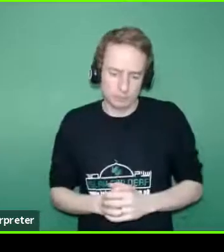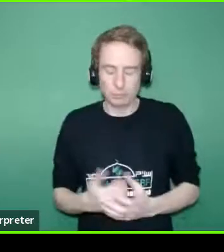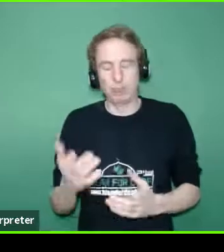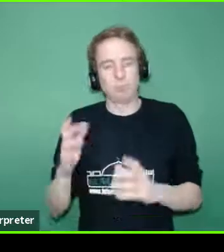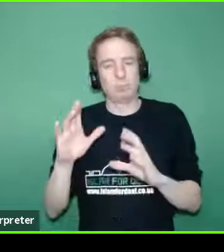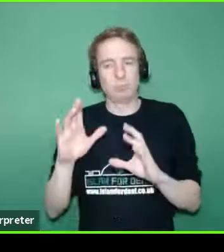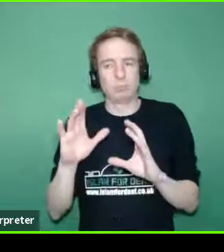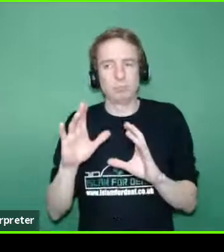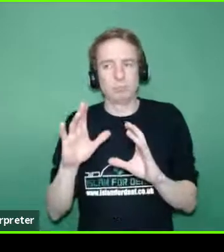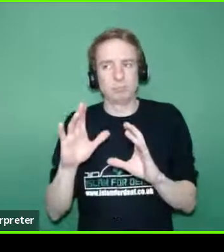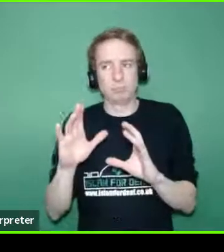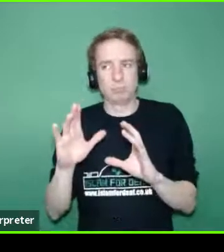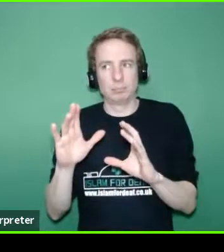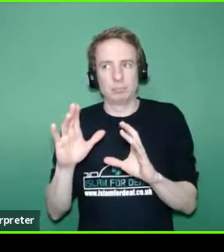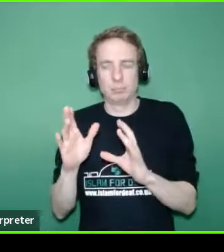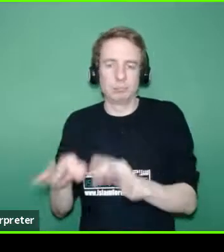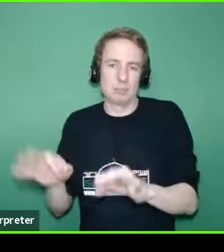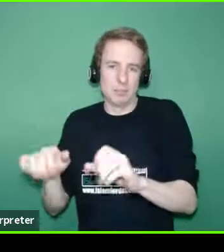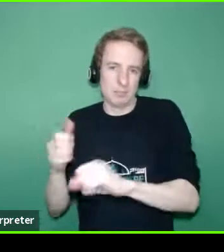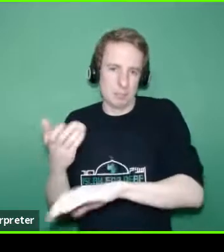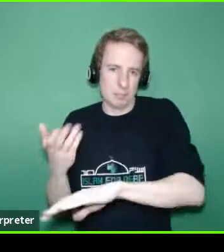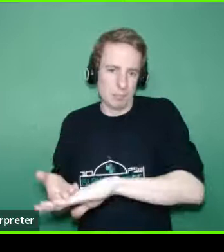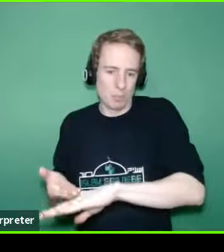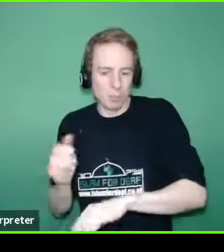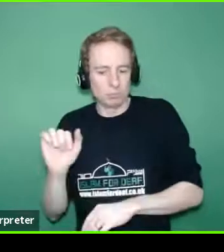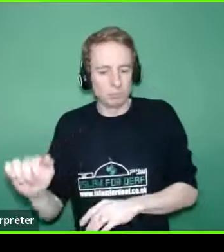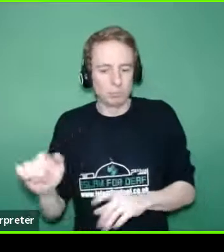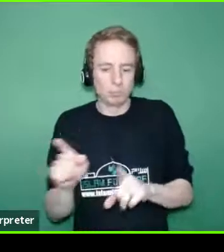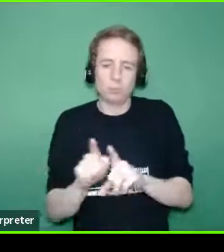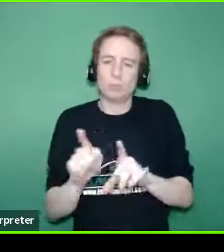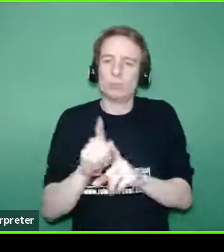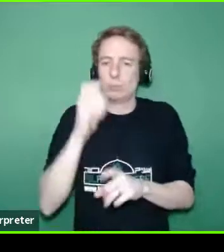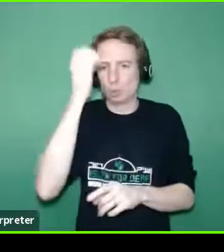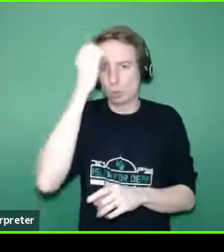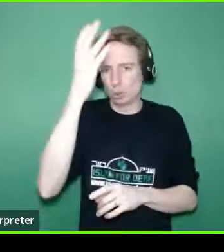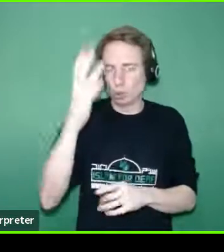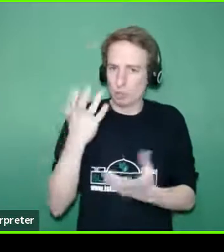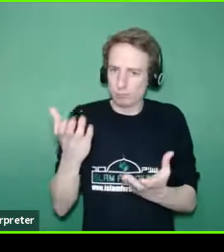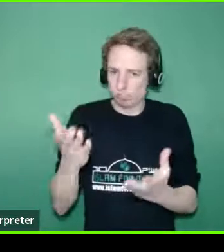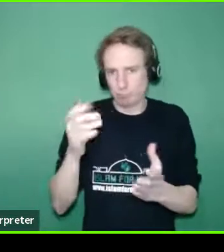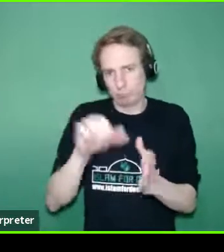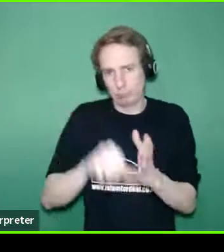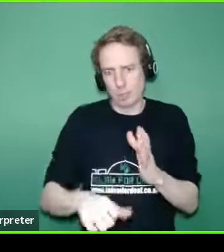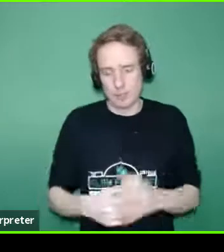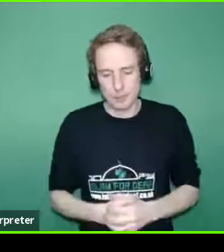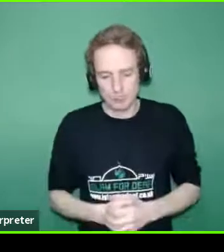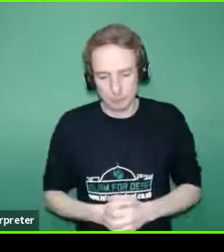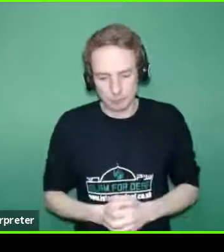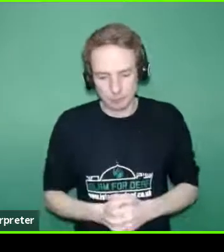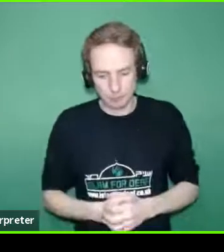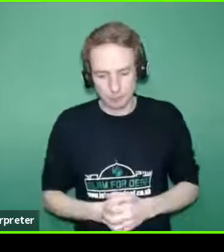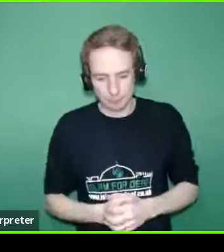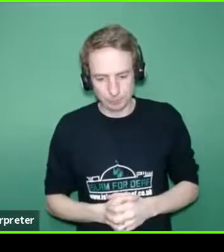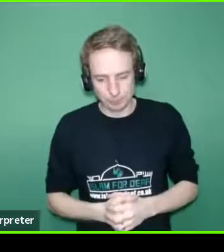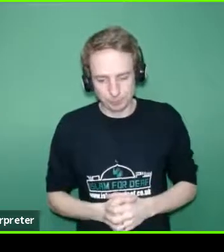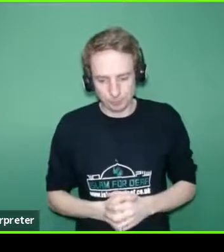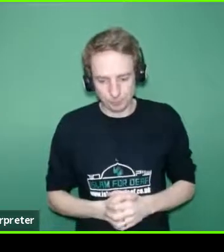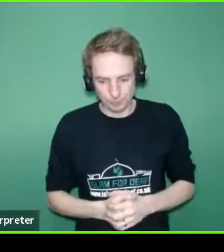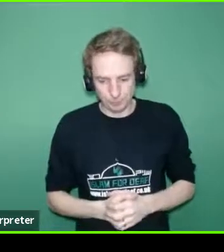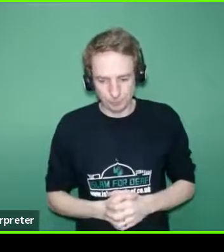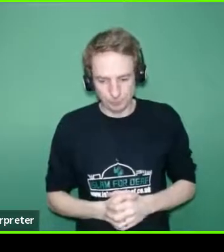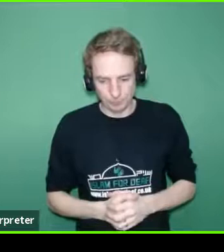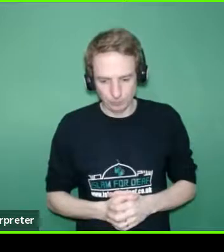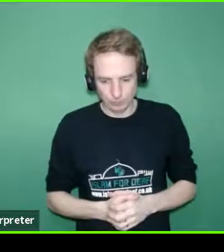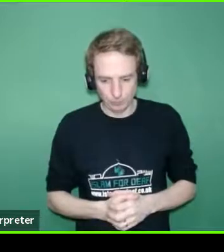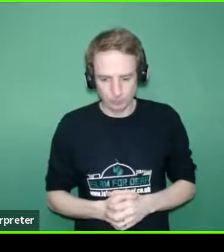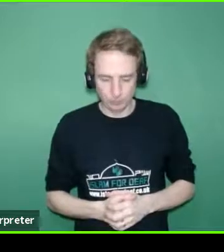الحمد لله والصلاة والسلام الأتمان الأكملان على محمد رسول الله وعلى آله وصحبه ومن استنى